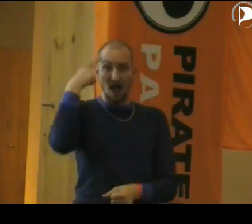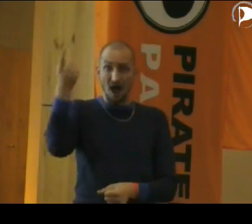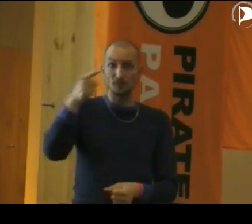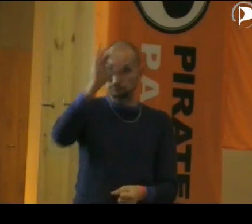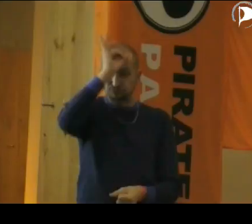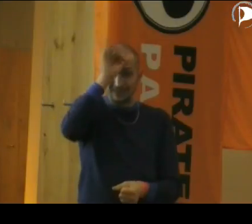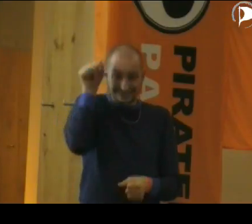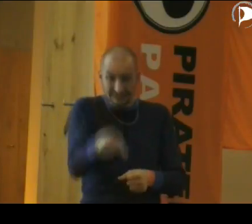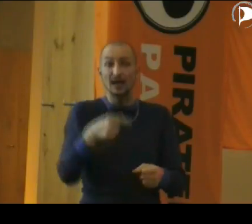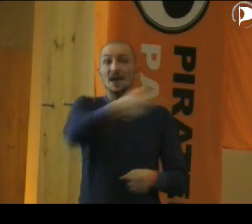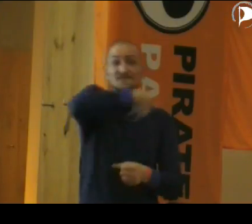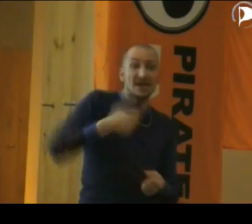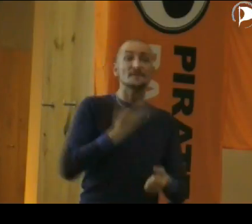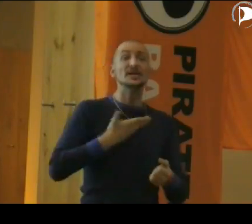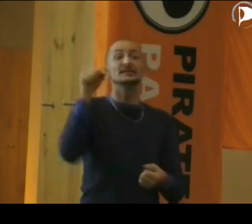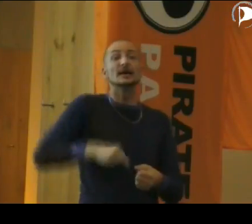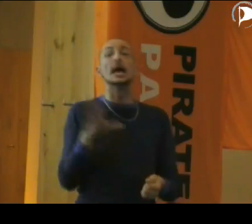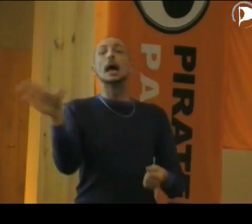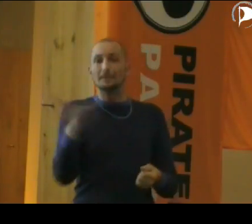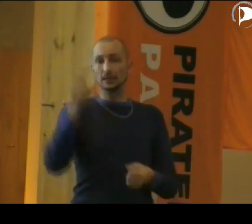kompetenz und dafür